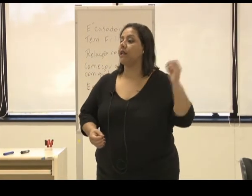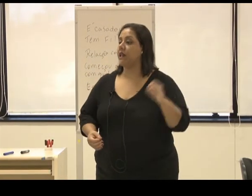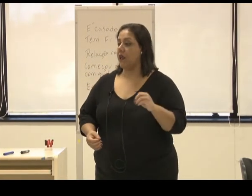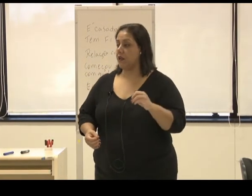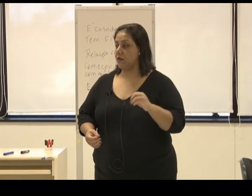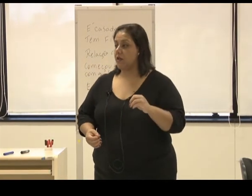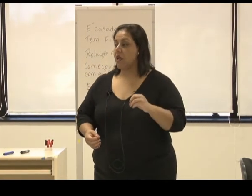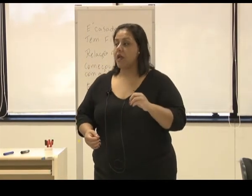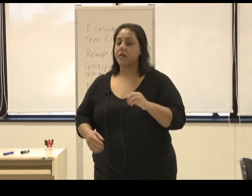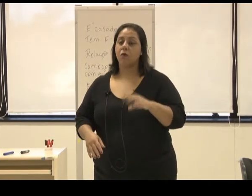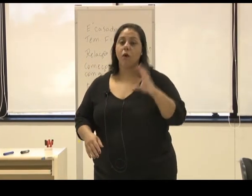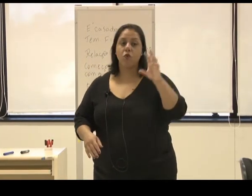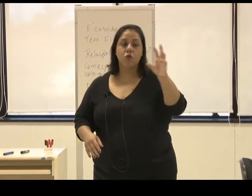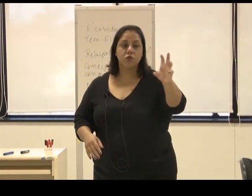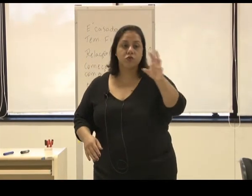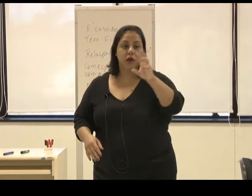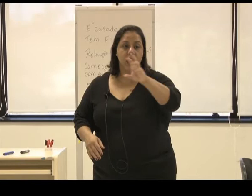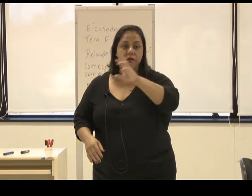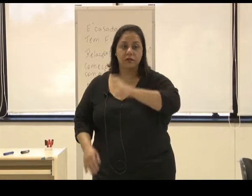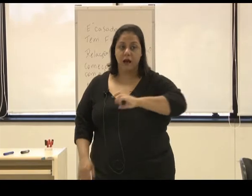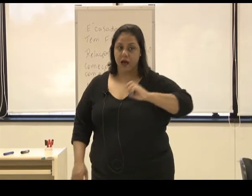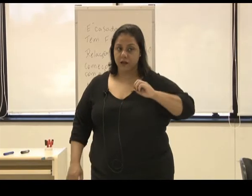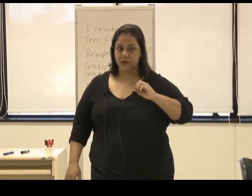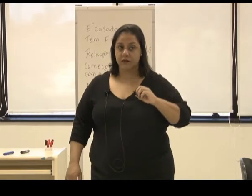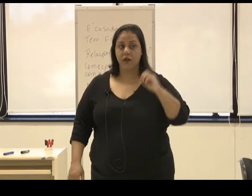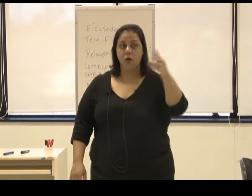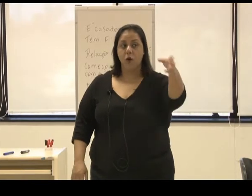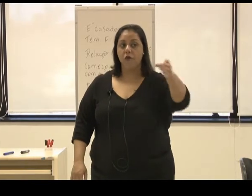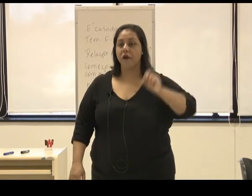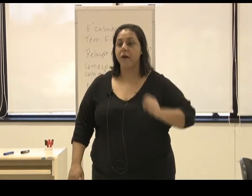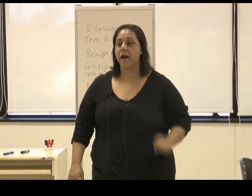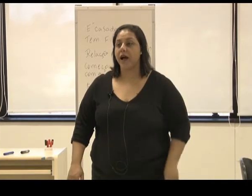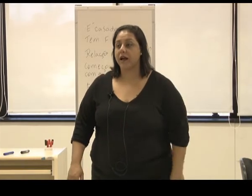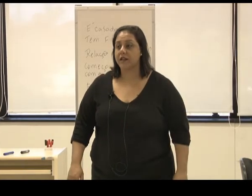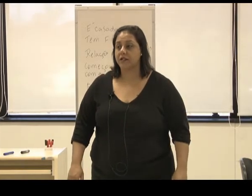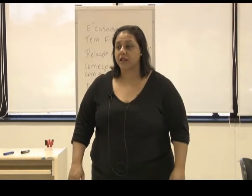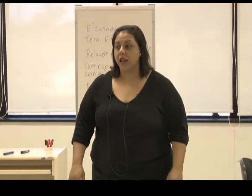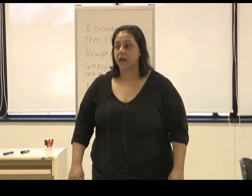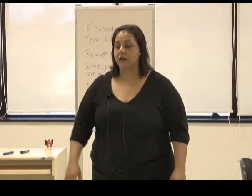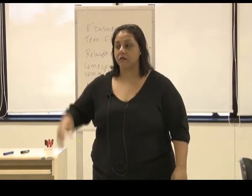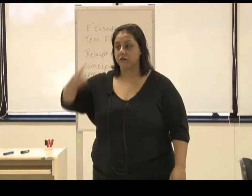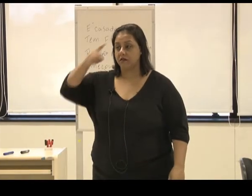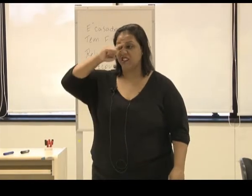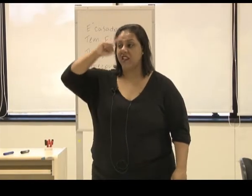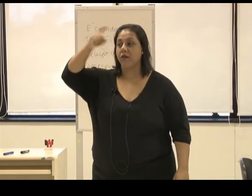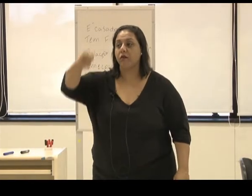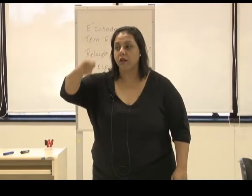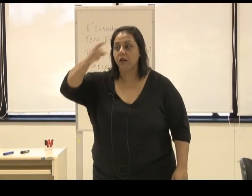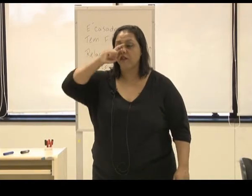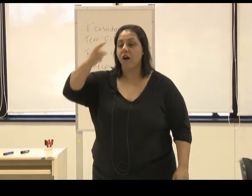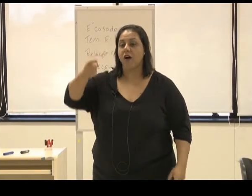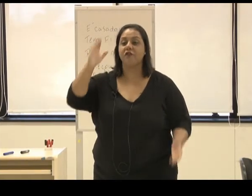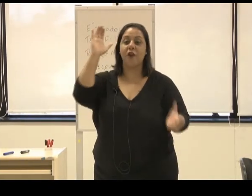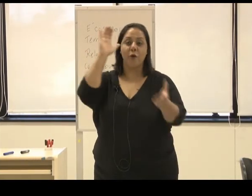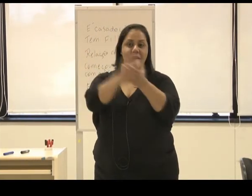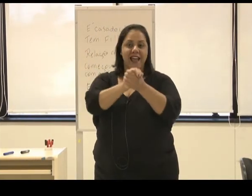compreender. Então, alguns jogaram as marcas. Então, qual foi a marca da Angélica? Na hora que falou,